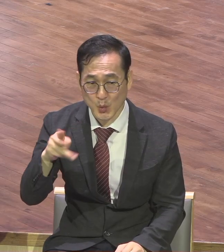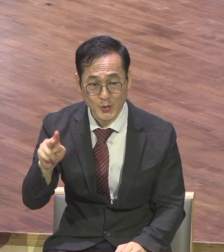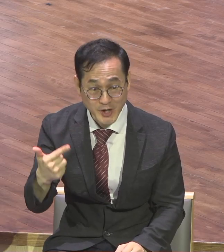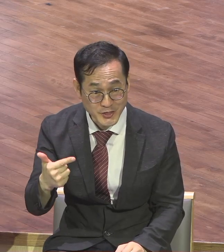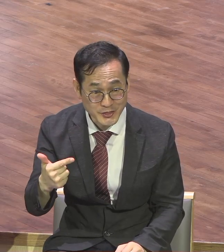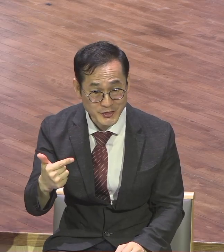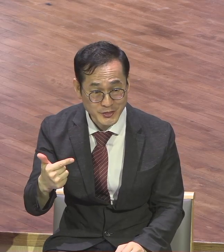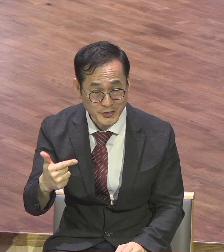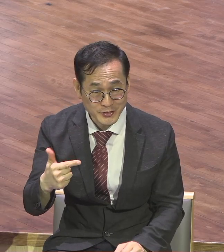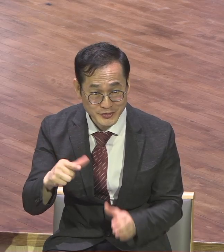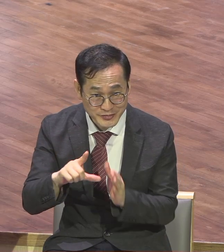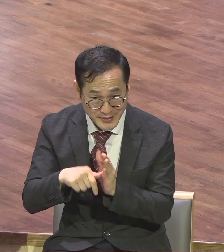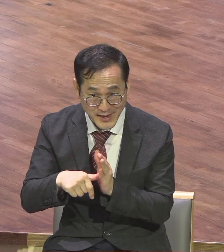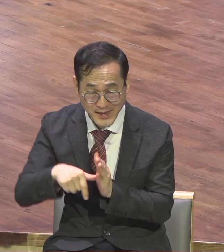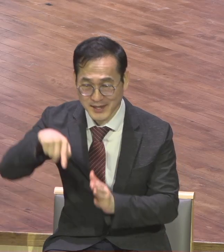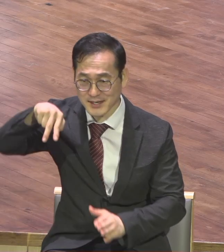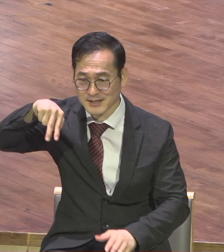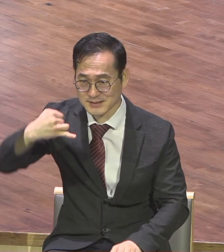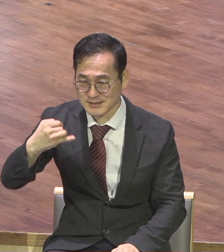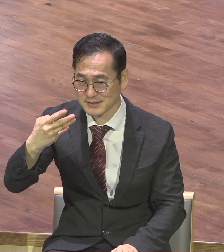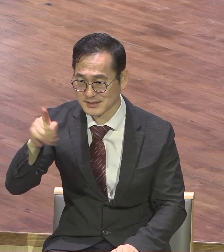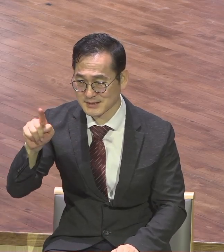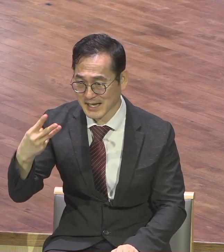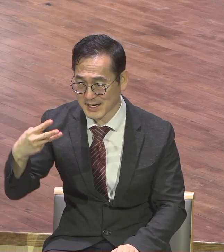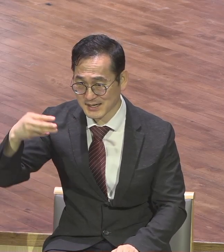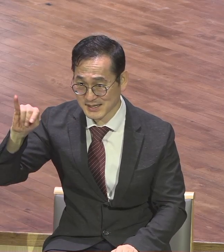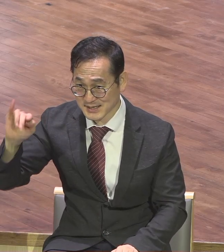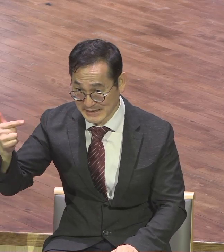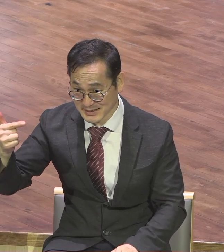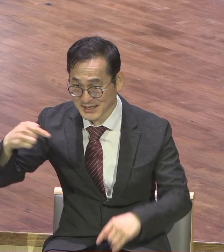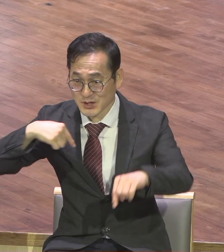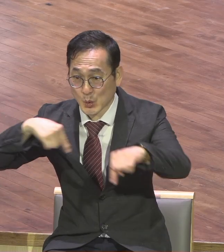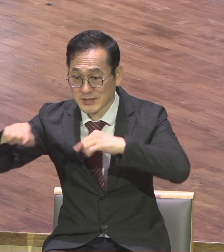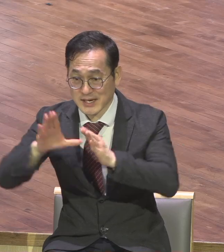통치하에 살던 사람들을 지칭하는 말입니다.